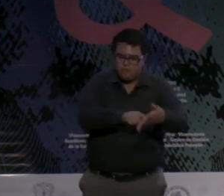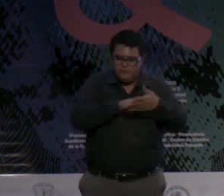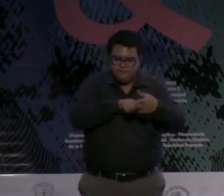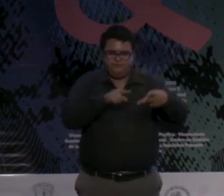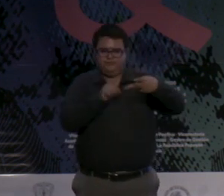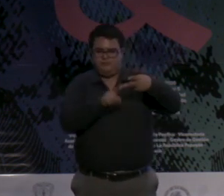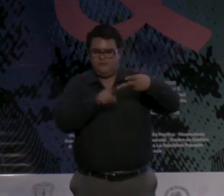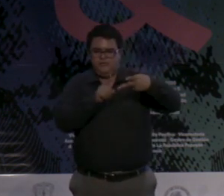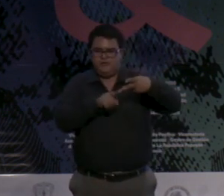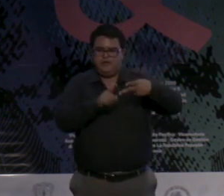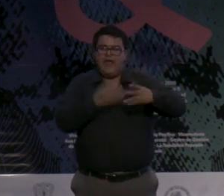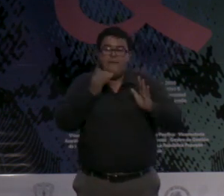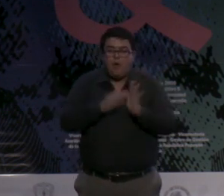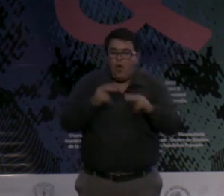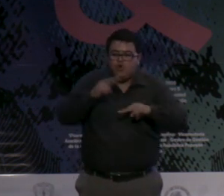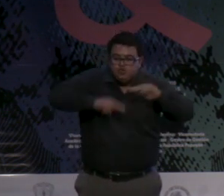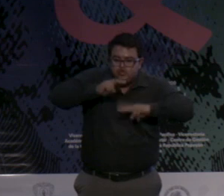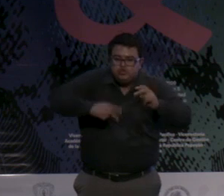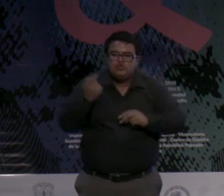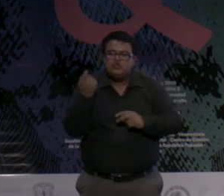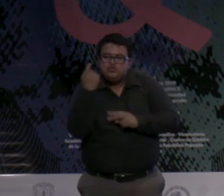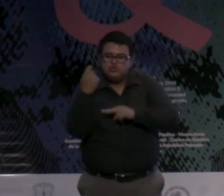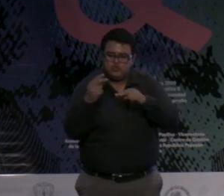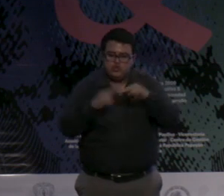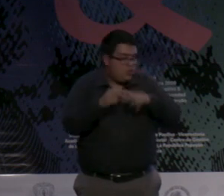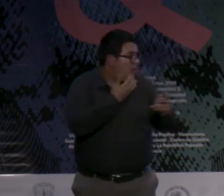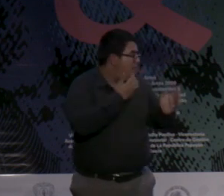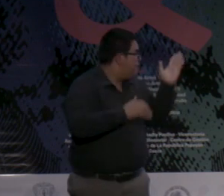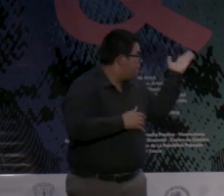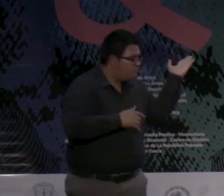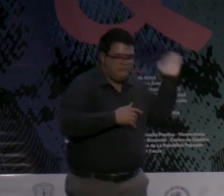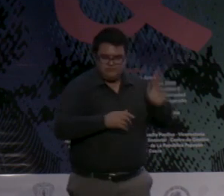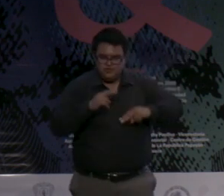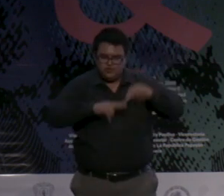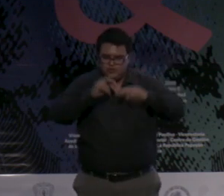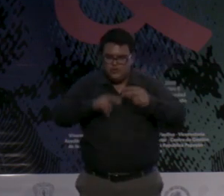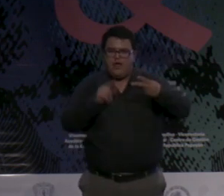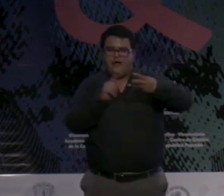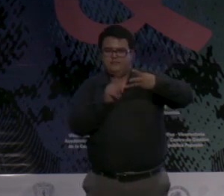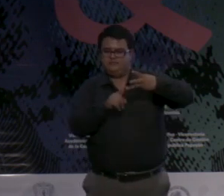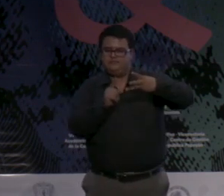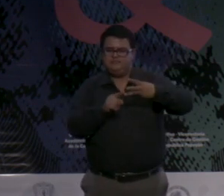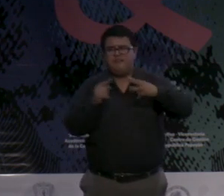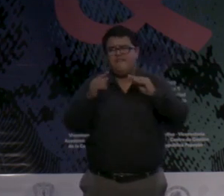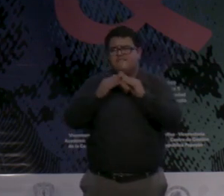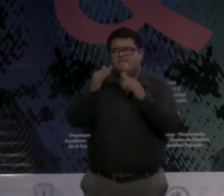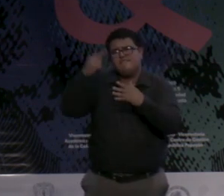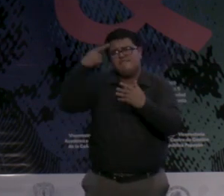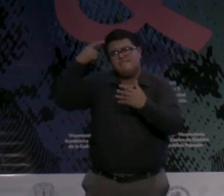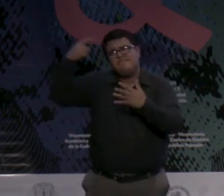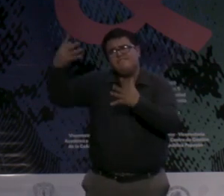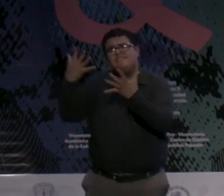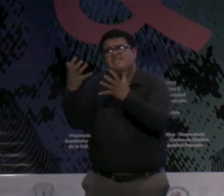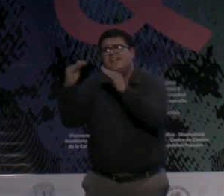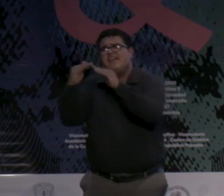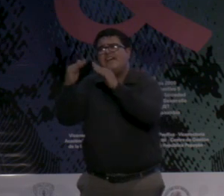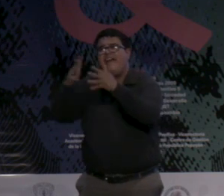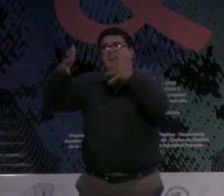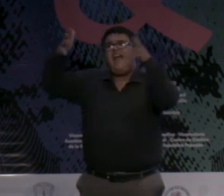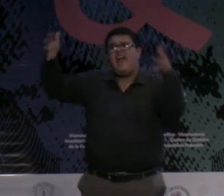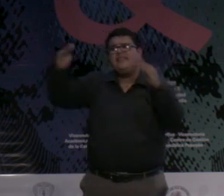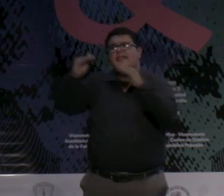tuvo que dejar. Eran 3 familias desplazadas y le mostraba cómo era su casa, y entonces él le arma con ellos un álbum familiar de cómo era su